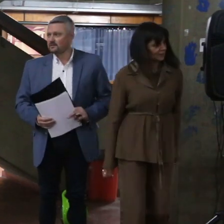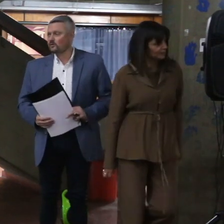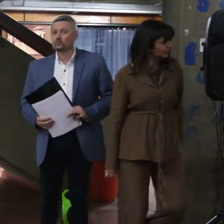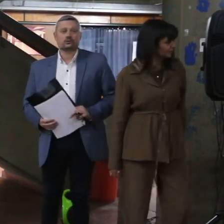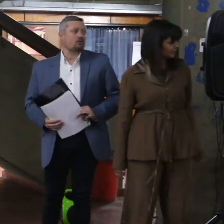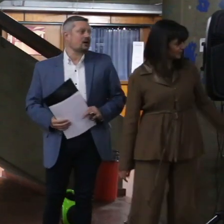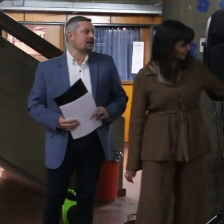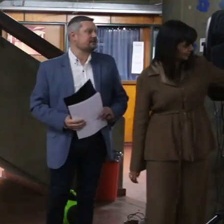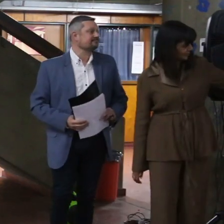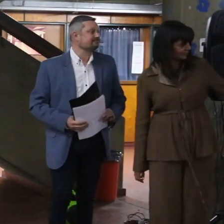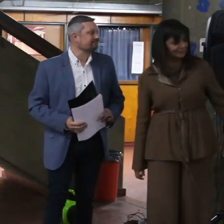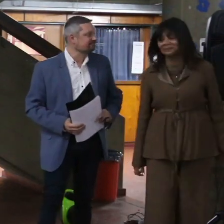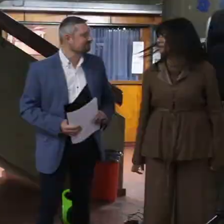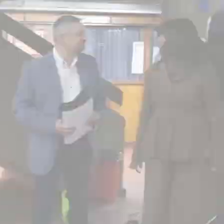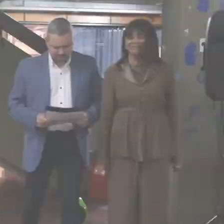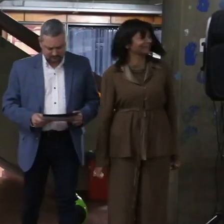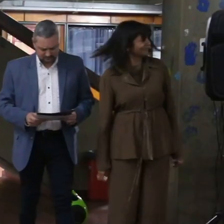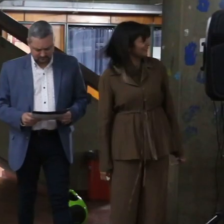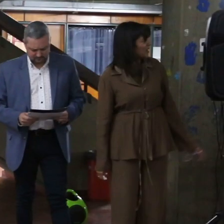al profesor Gustavo Gali.